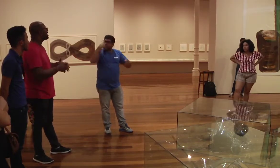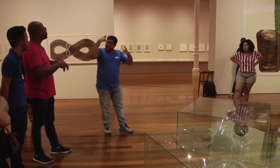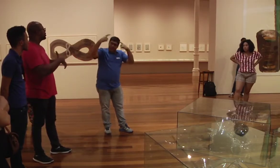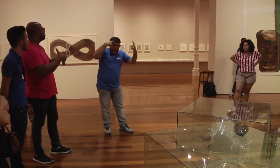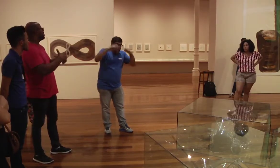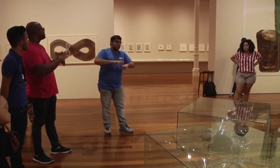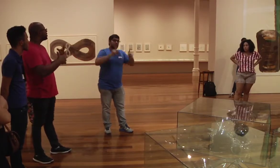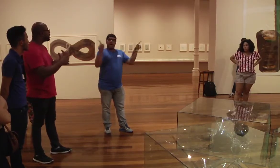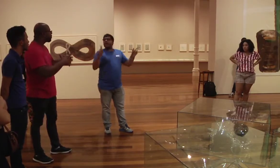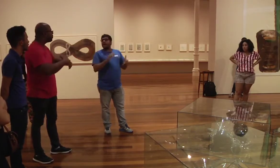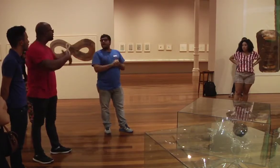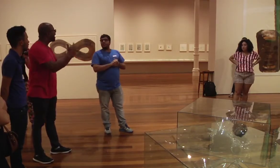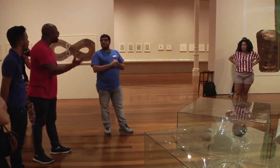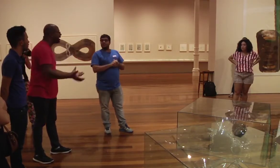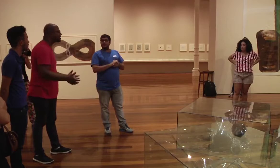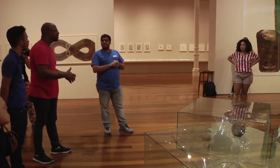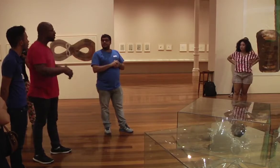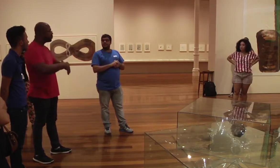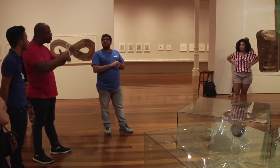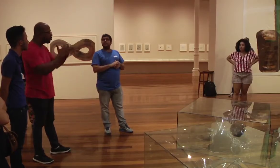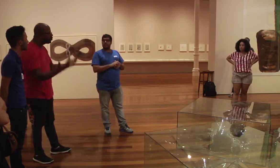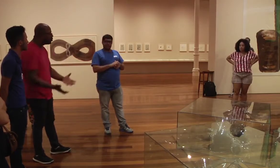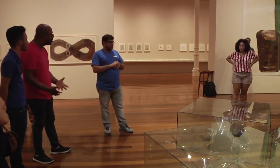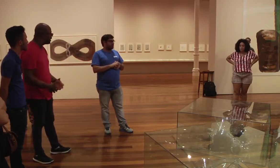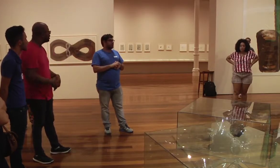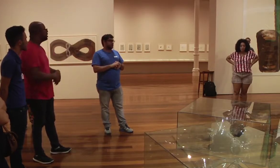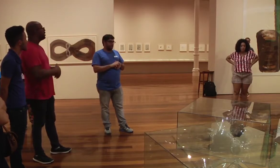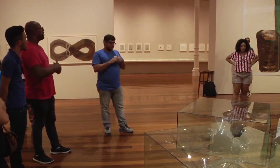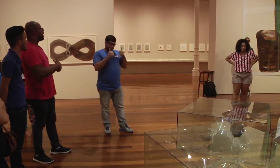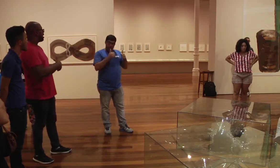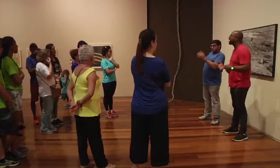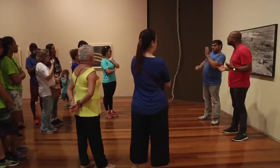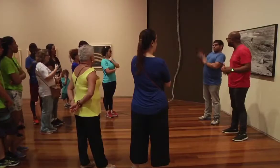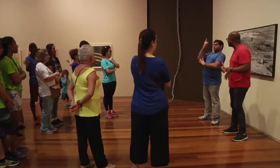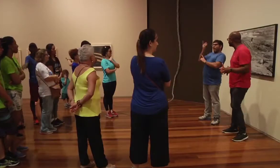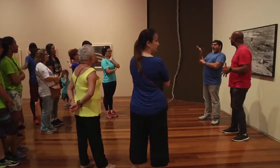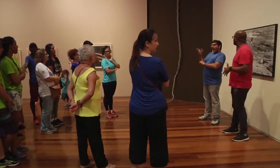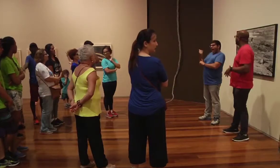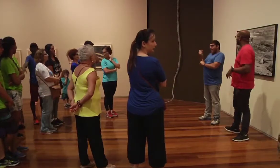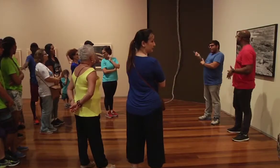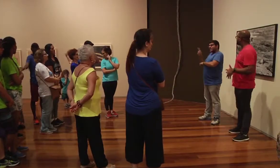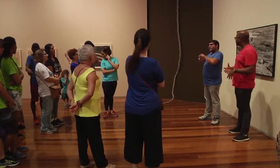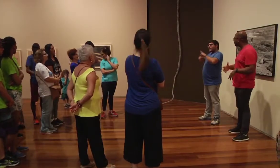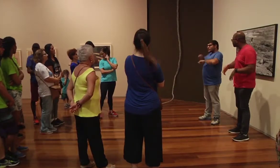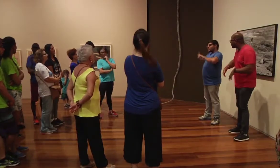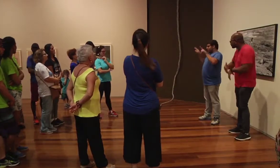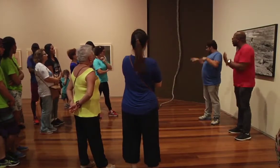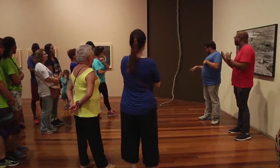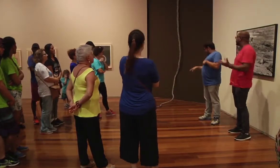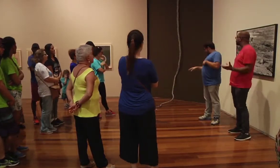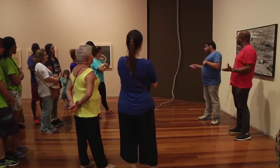parte de, seja com tela, seja com escultura, com elementos, né, da arte. Lembra que a gente